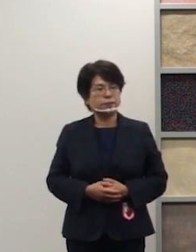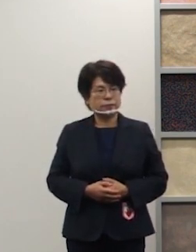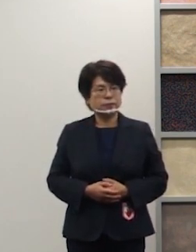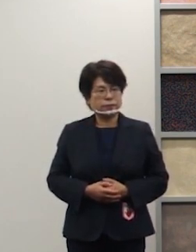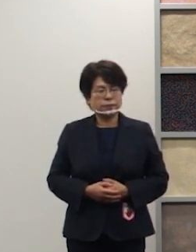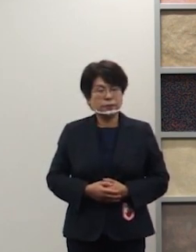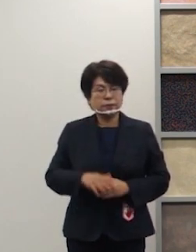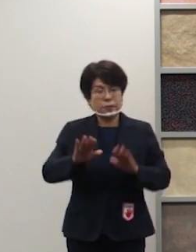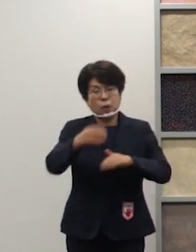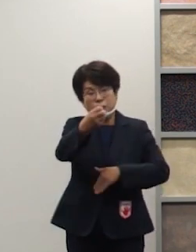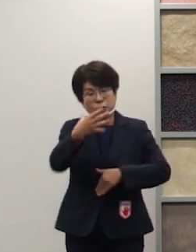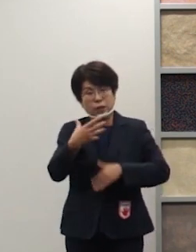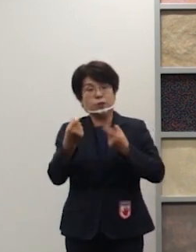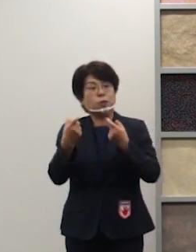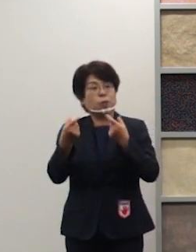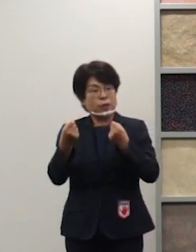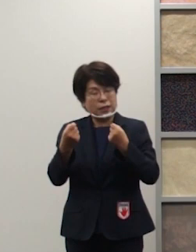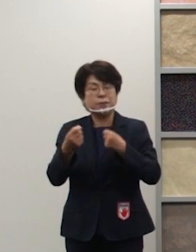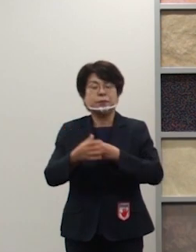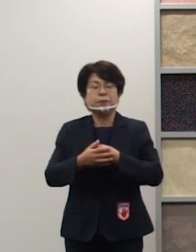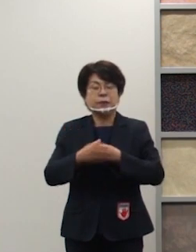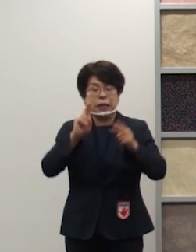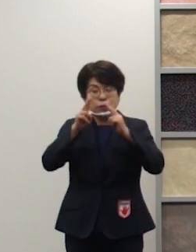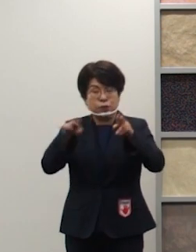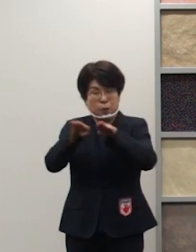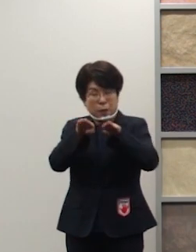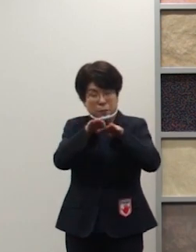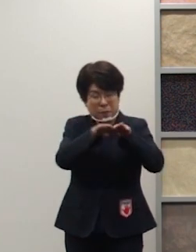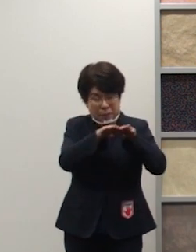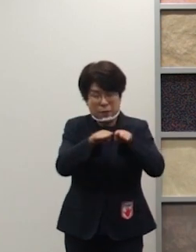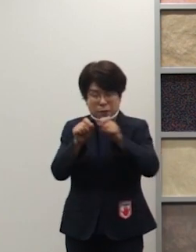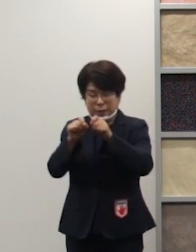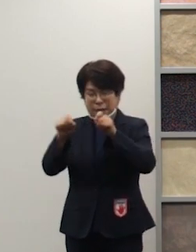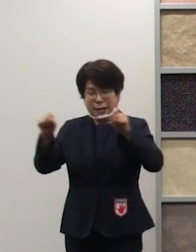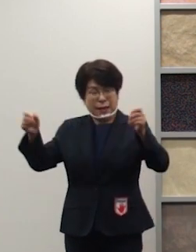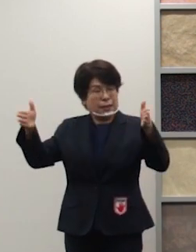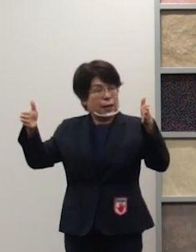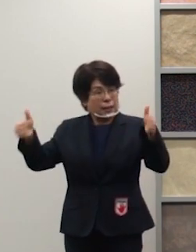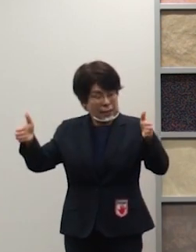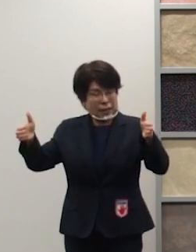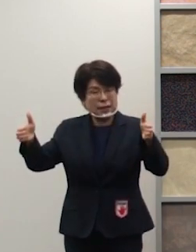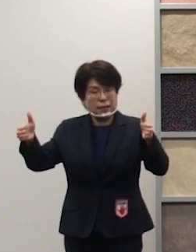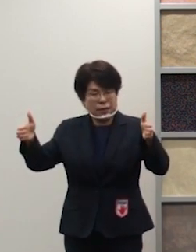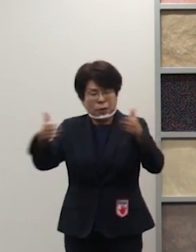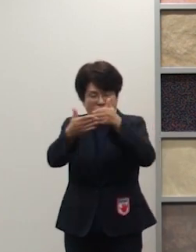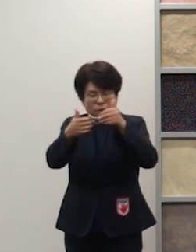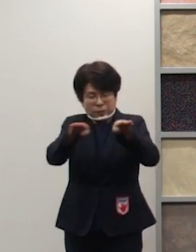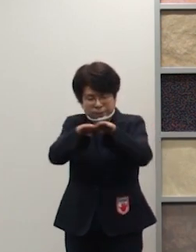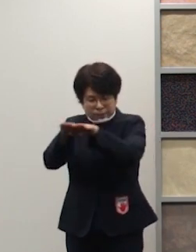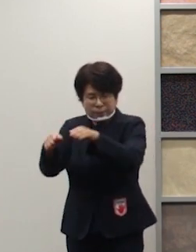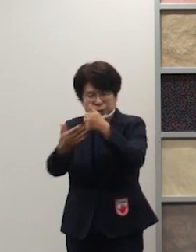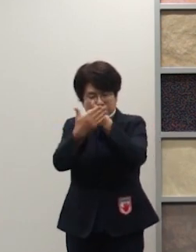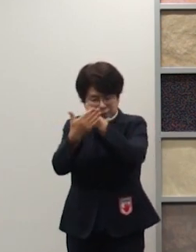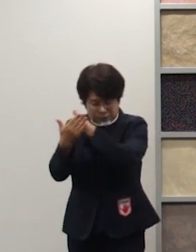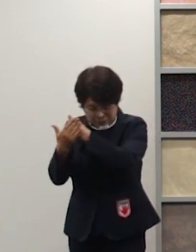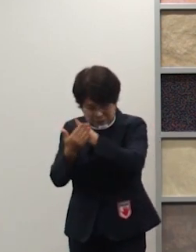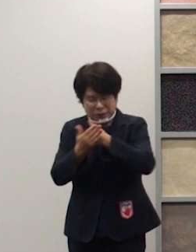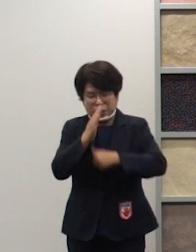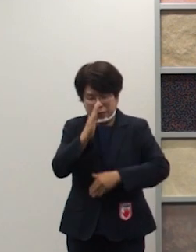おっしゃる通り、極めて長い期間ですね、その休業要請、休業に対する協力要請をかけているわけです